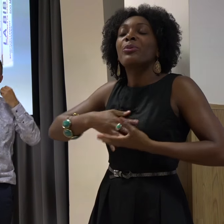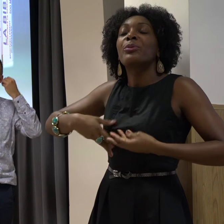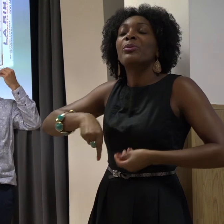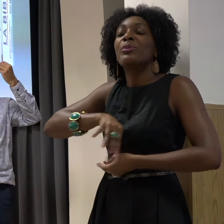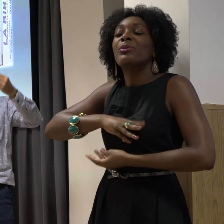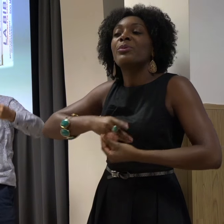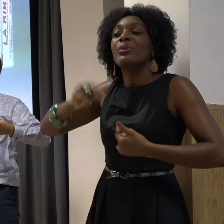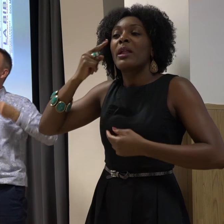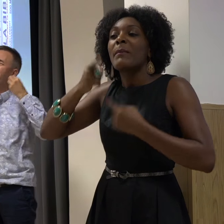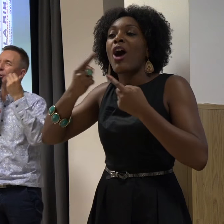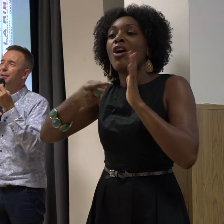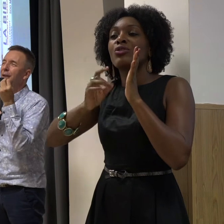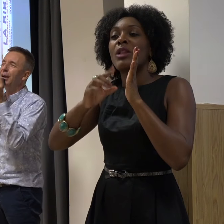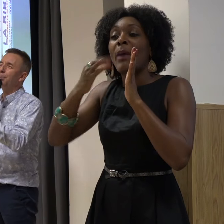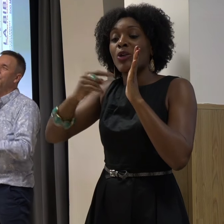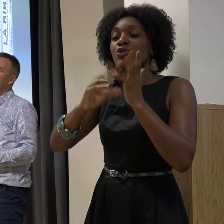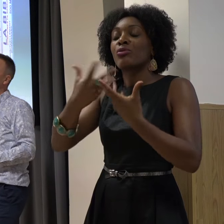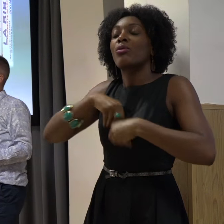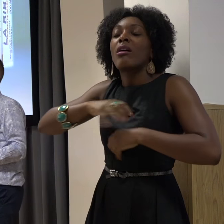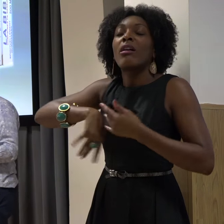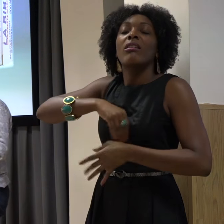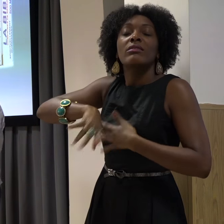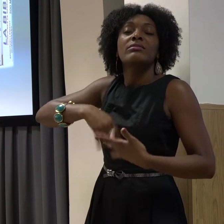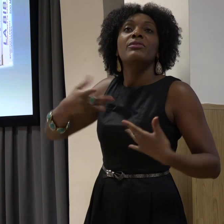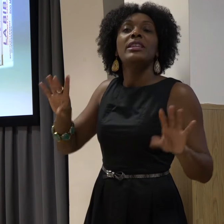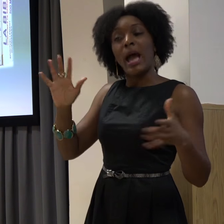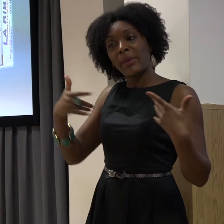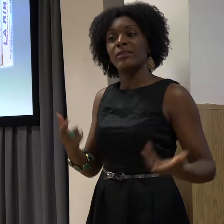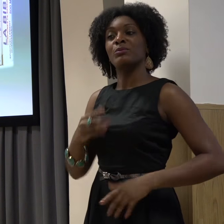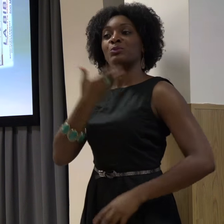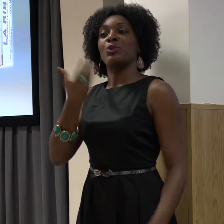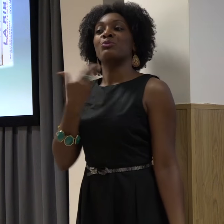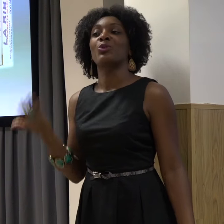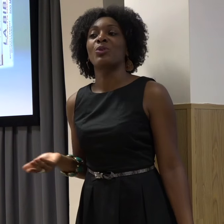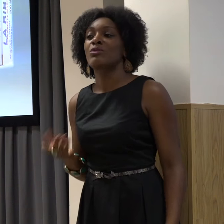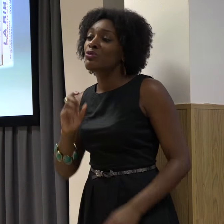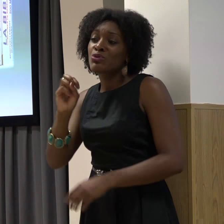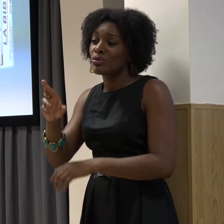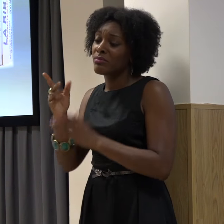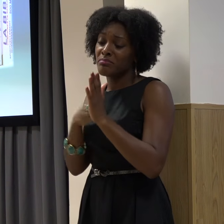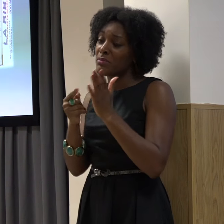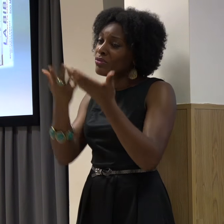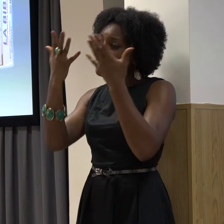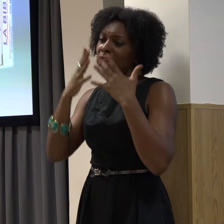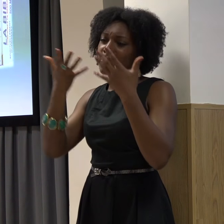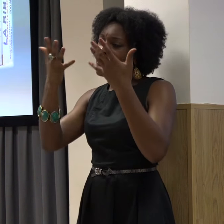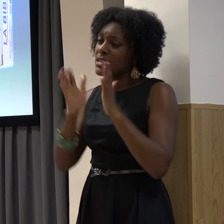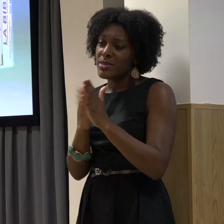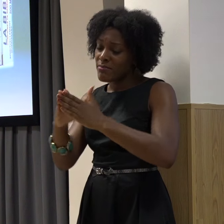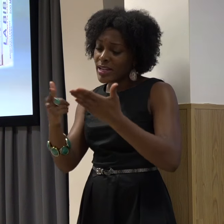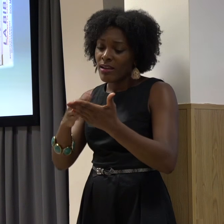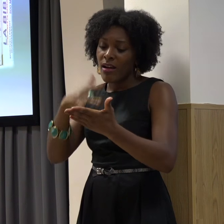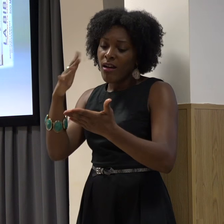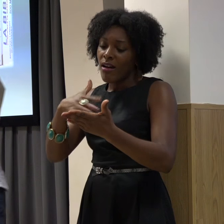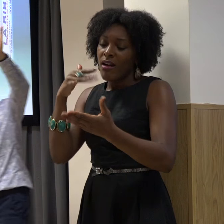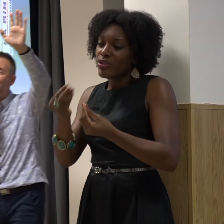votre âme, dans votre esprit. Vous laissez prendre effet et puis vous allez voir. Ce n'est que de la bénédiction, la parole de Dieu. Ce n'est